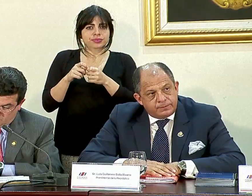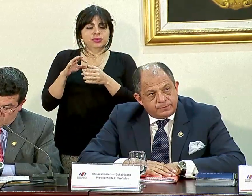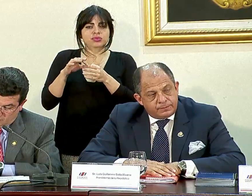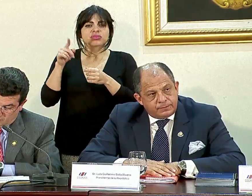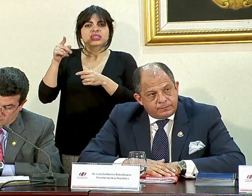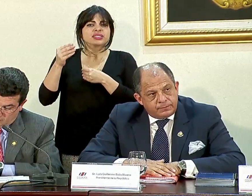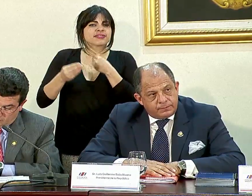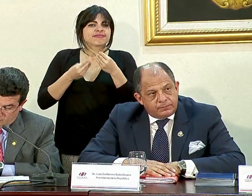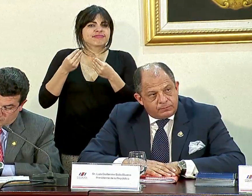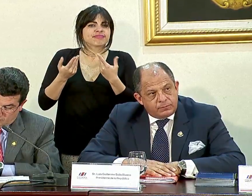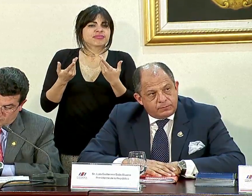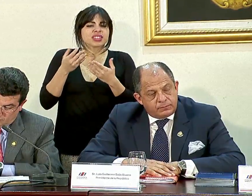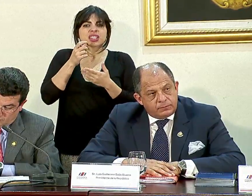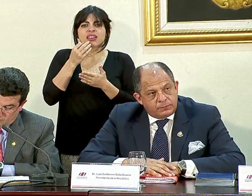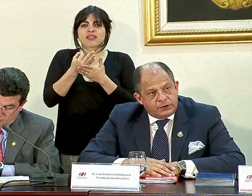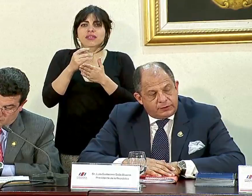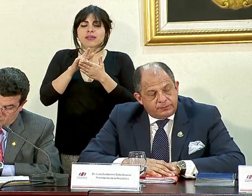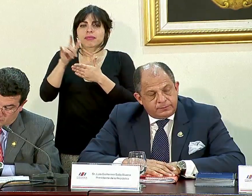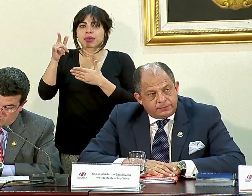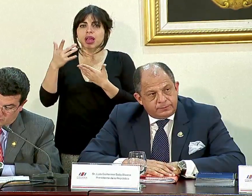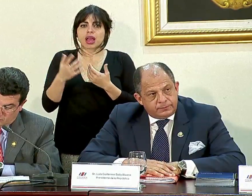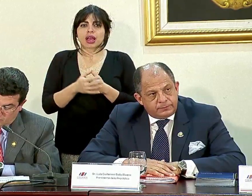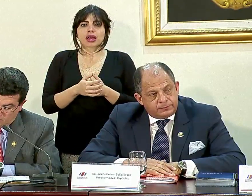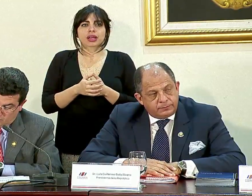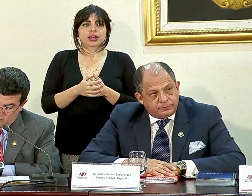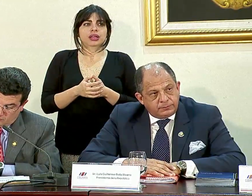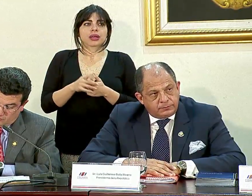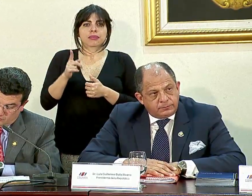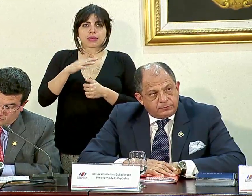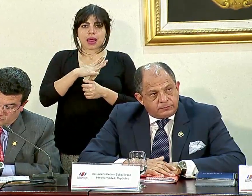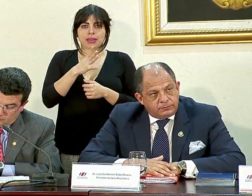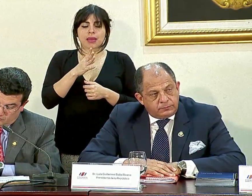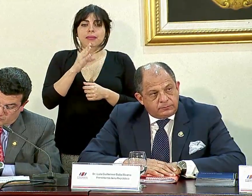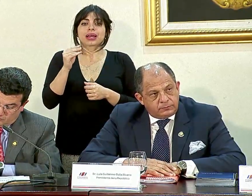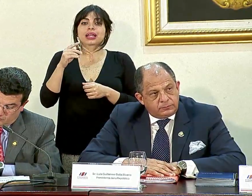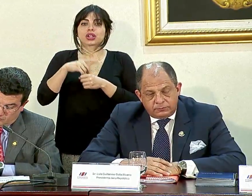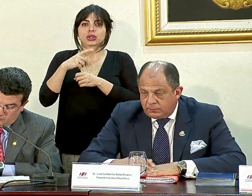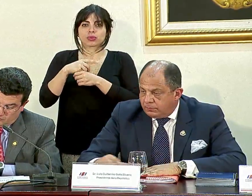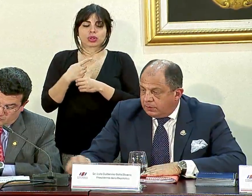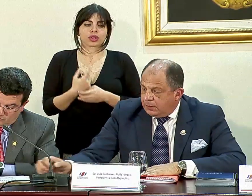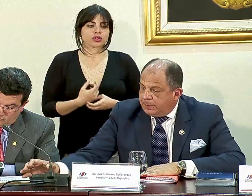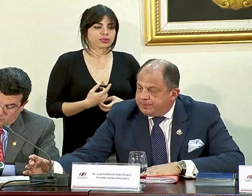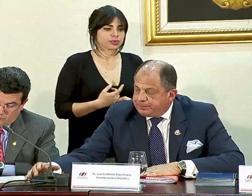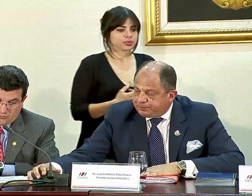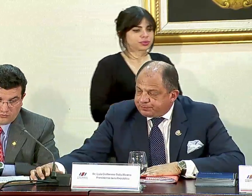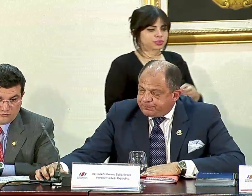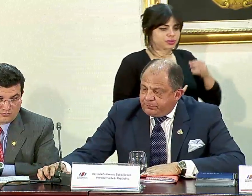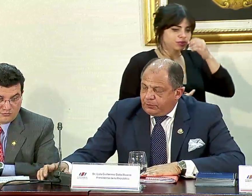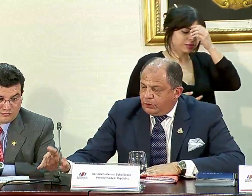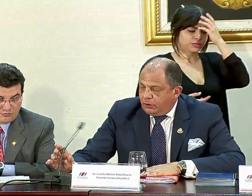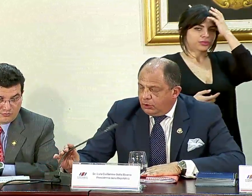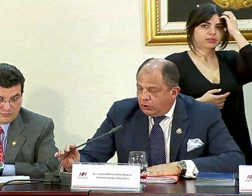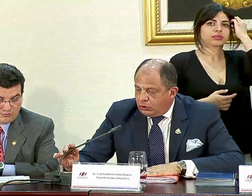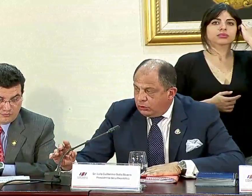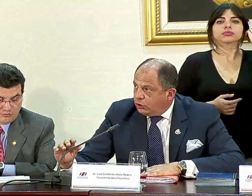qué se trata, quién financia el viaje de la primera dama y de los diputados.